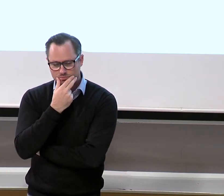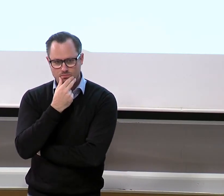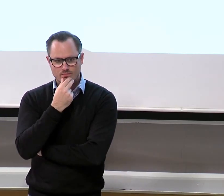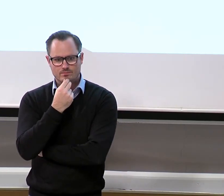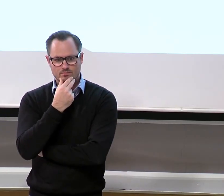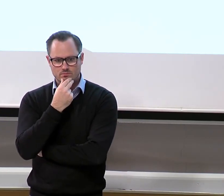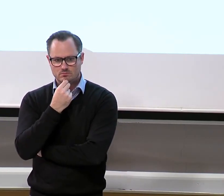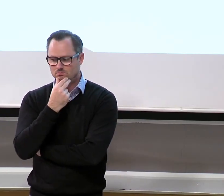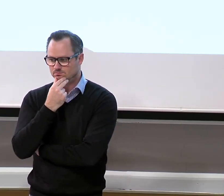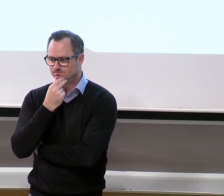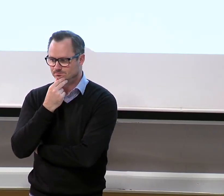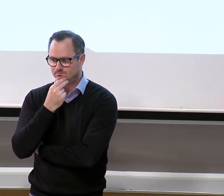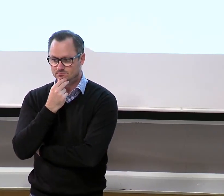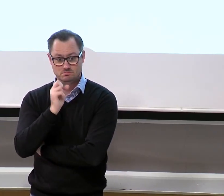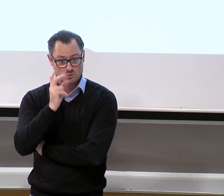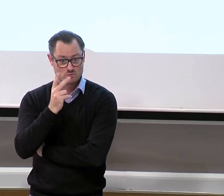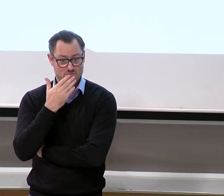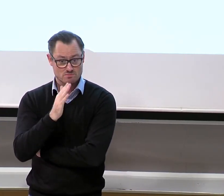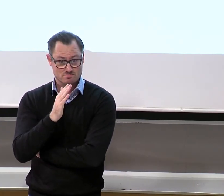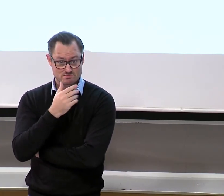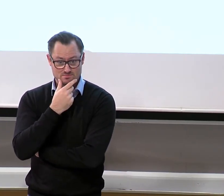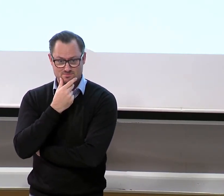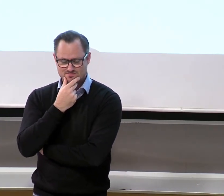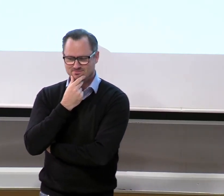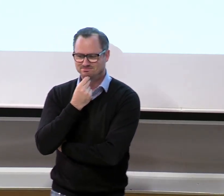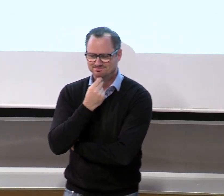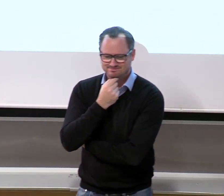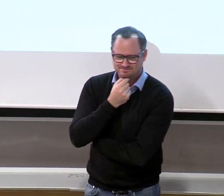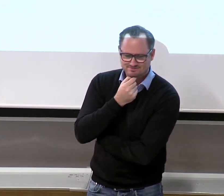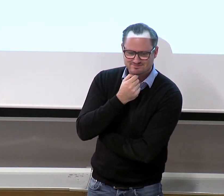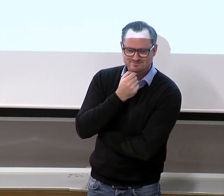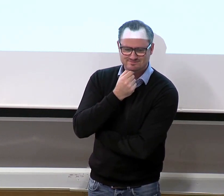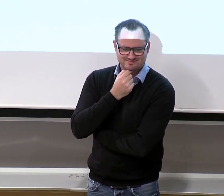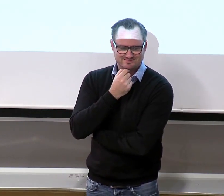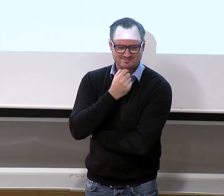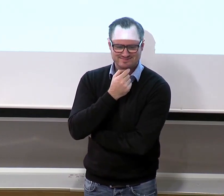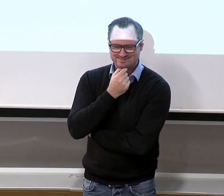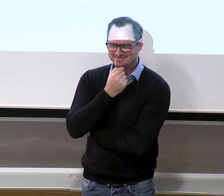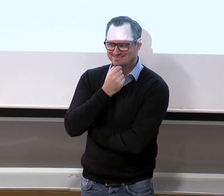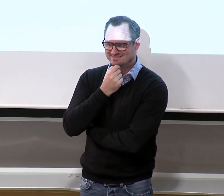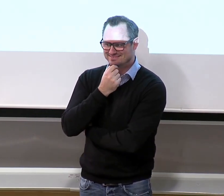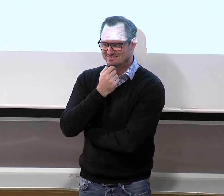och att de tar hänsyn till olika grupper i samhället, bland annat döva. Jag hoppas det var svaret på din fråga.